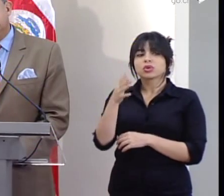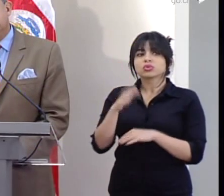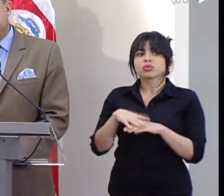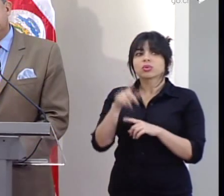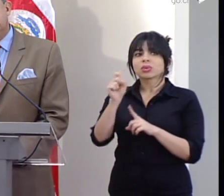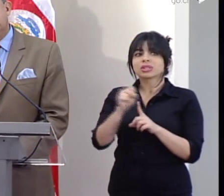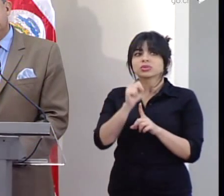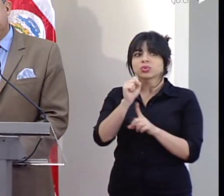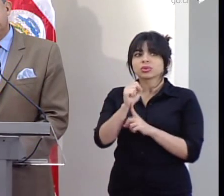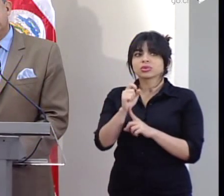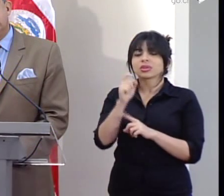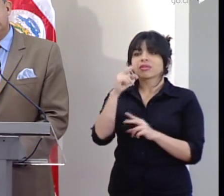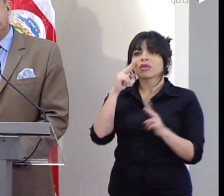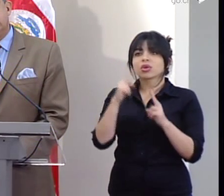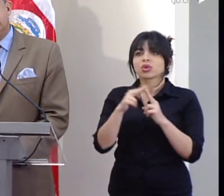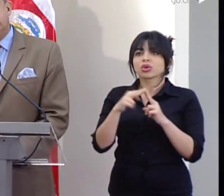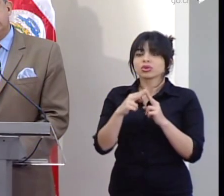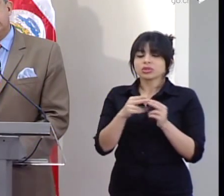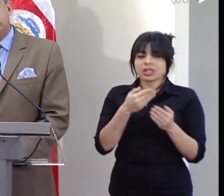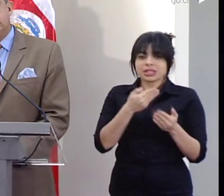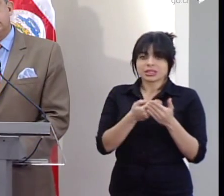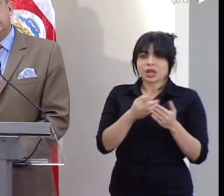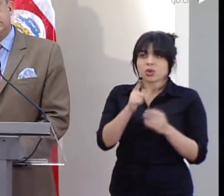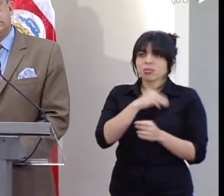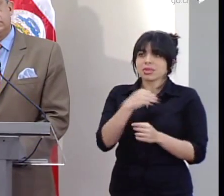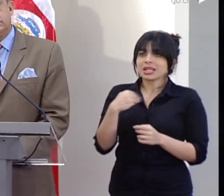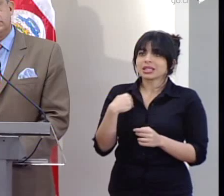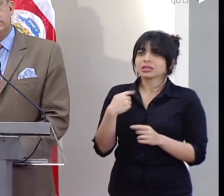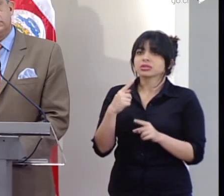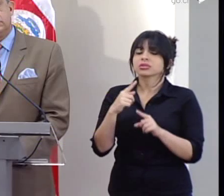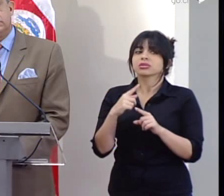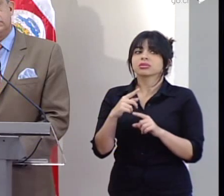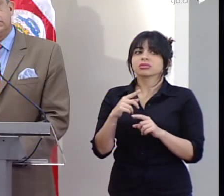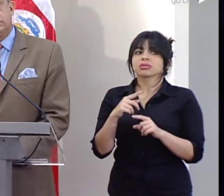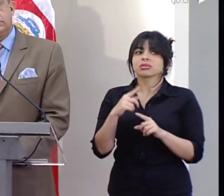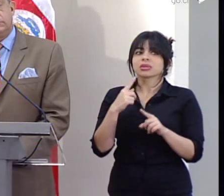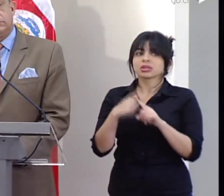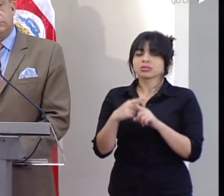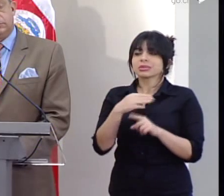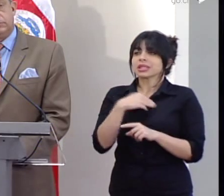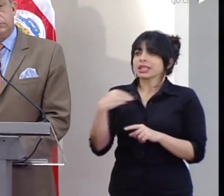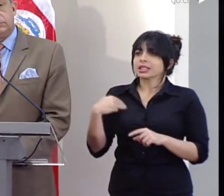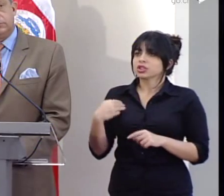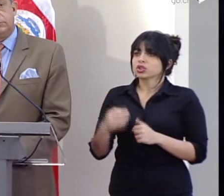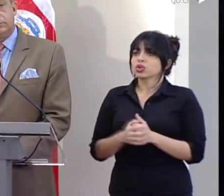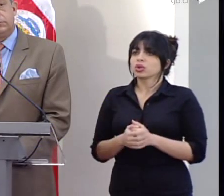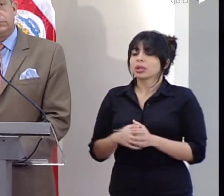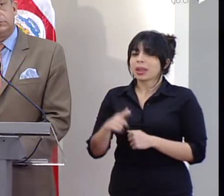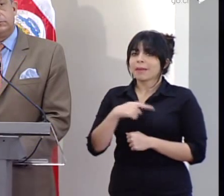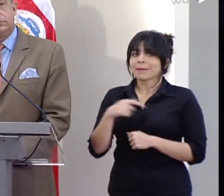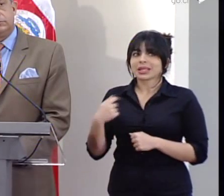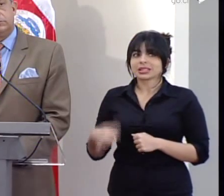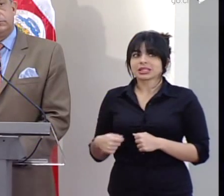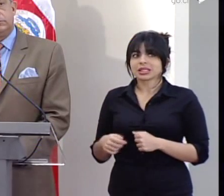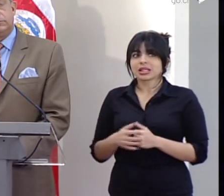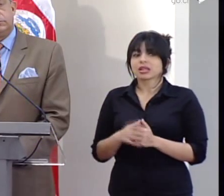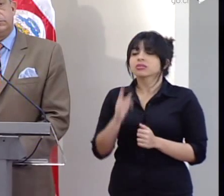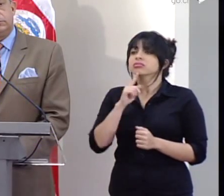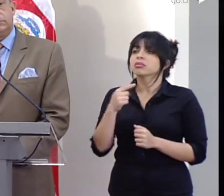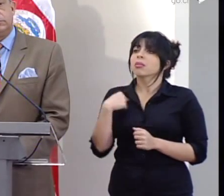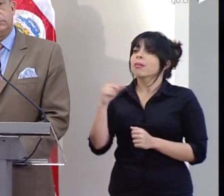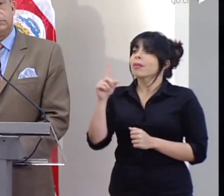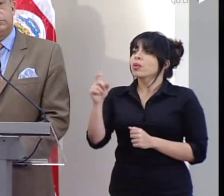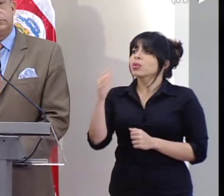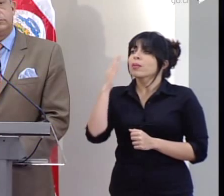sobre una situación que tiene que conocer de primera mano con un ministro y con un ex ministro de la presidencia. Yo sinceramente le